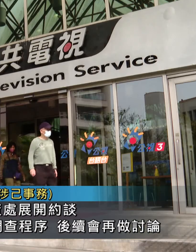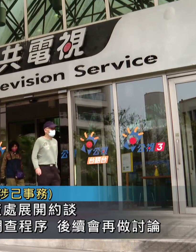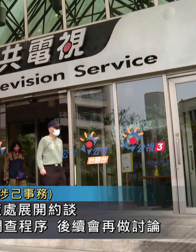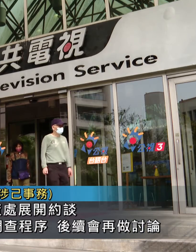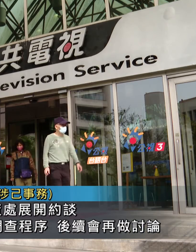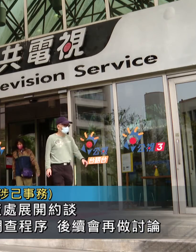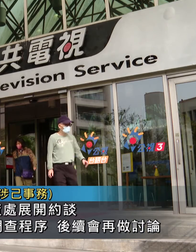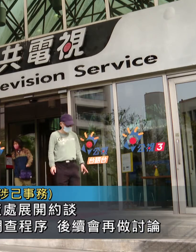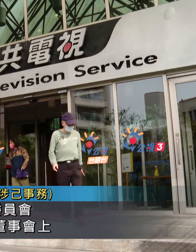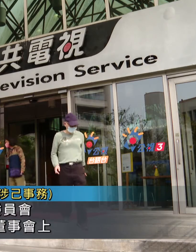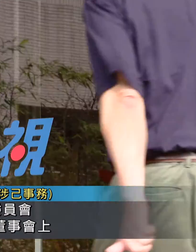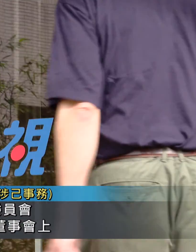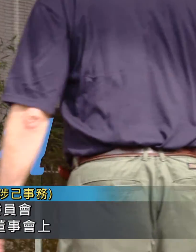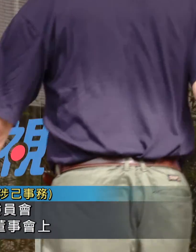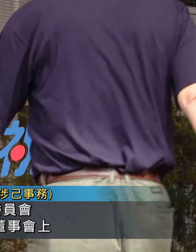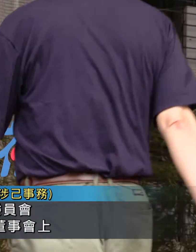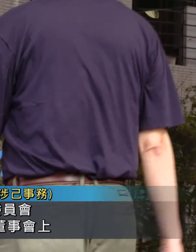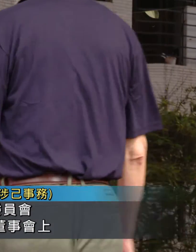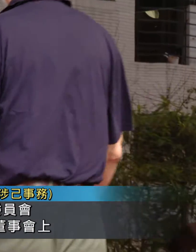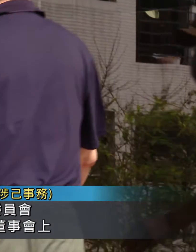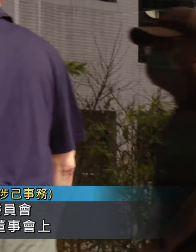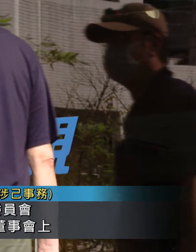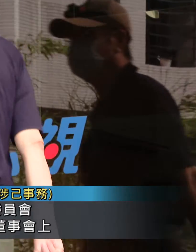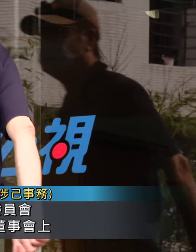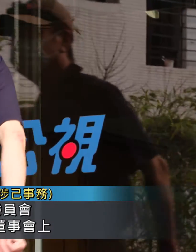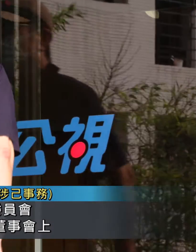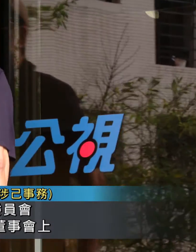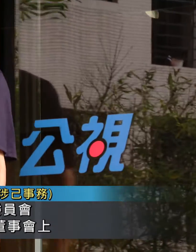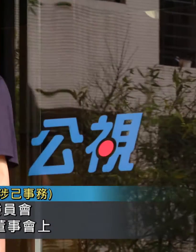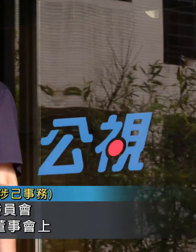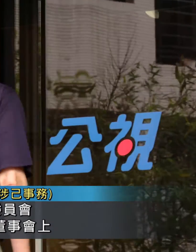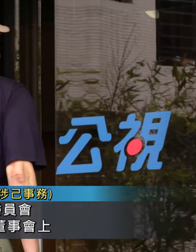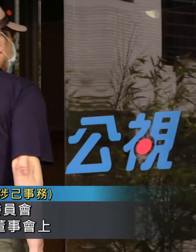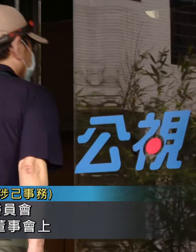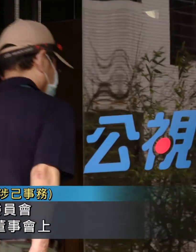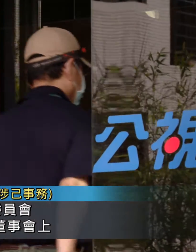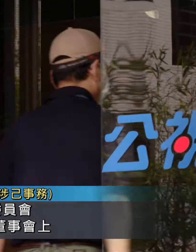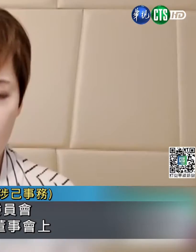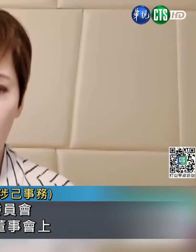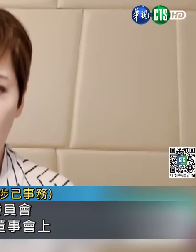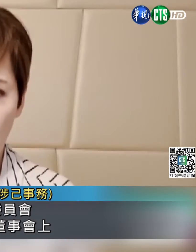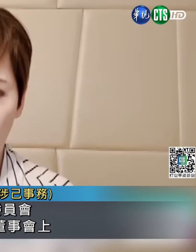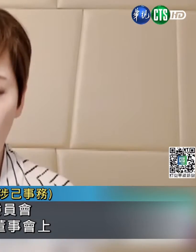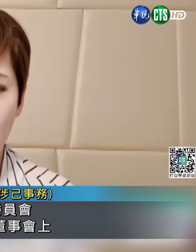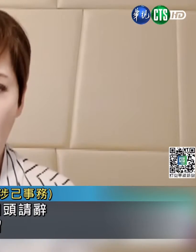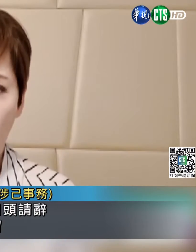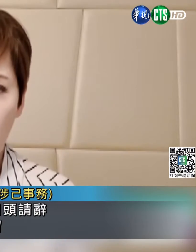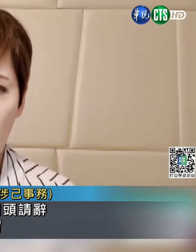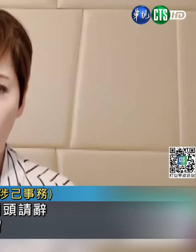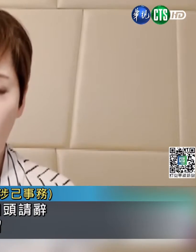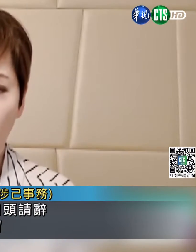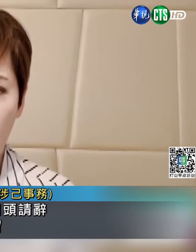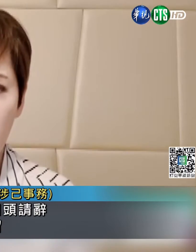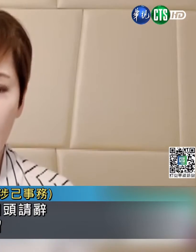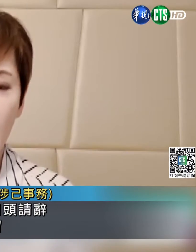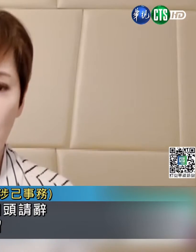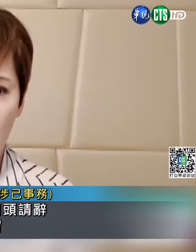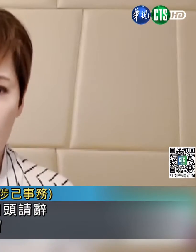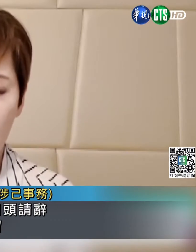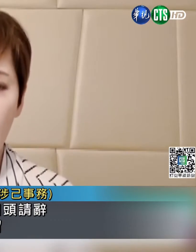再做讨论。华视召开了自律委员会，21号下午在公视董事会上，陈雅玲透过视讯口头请